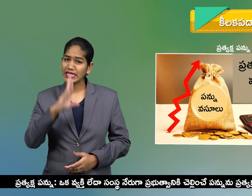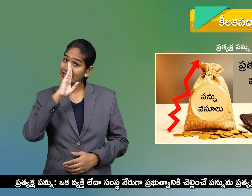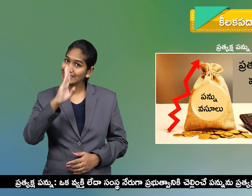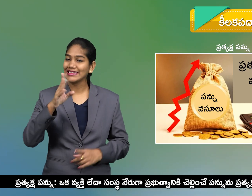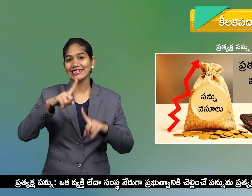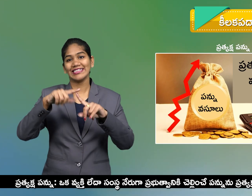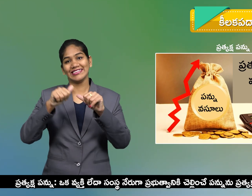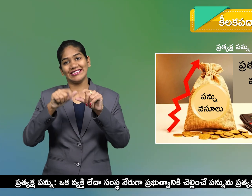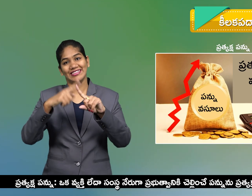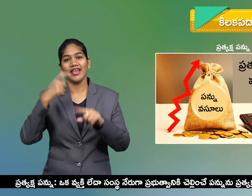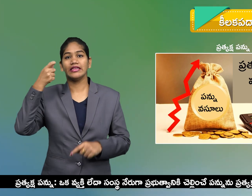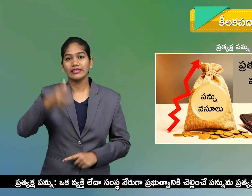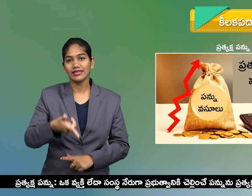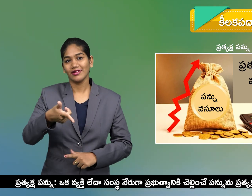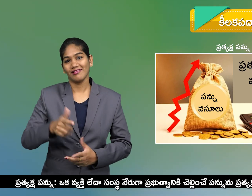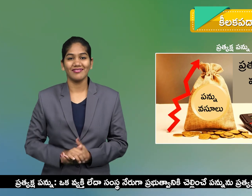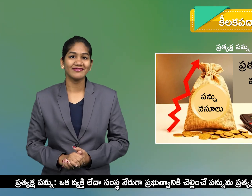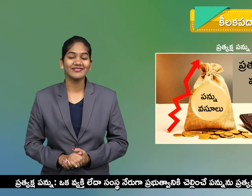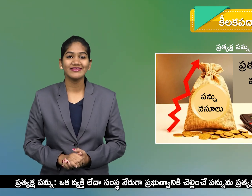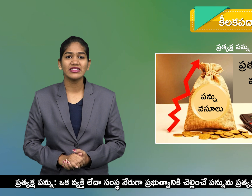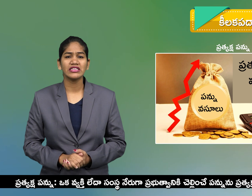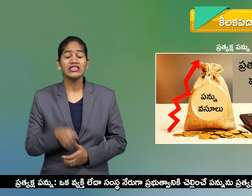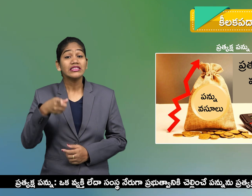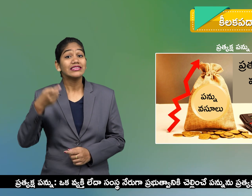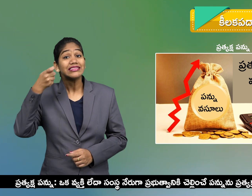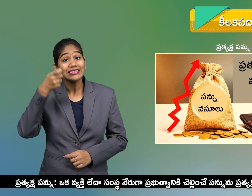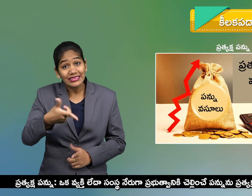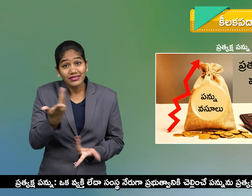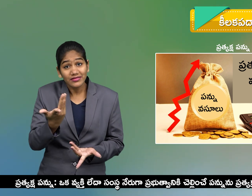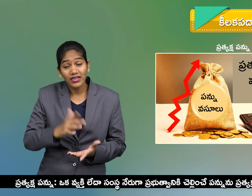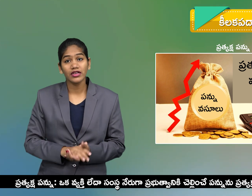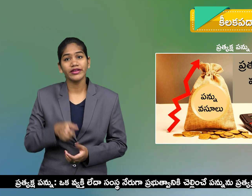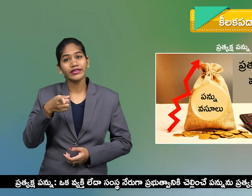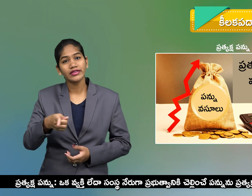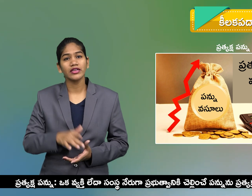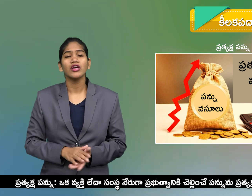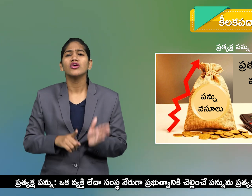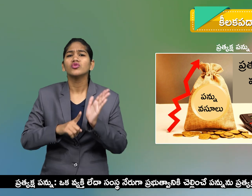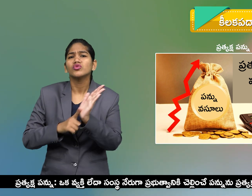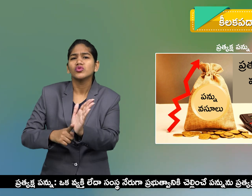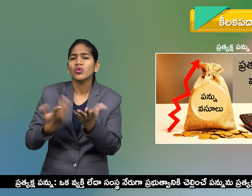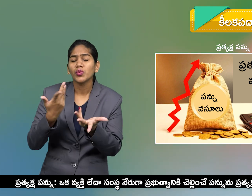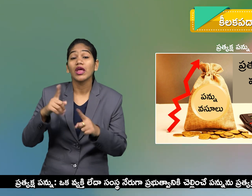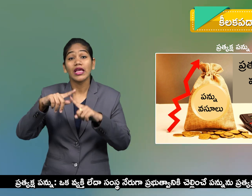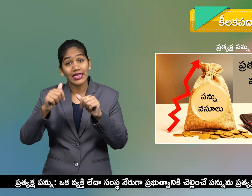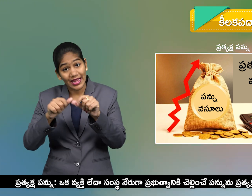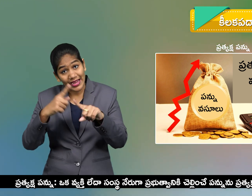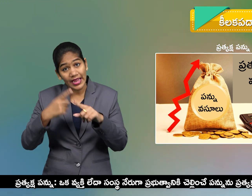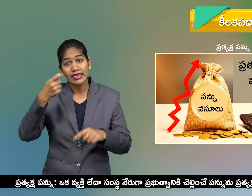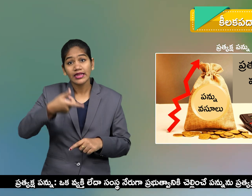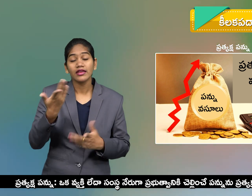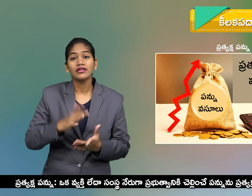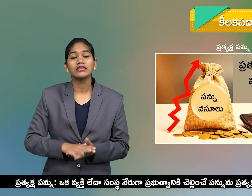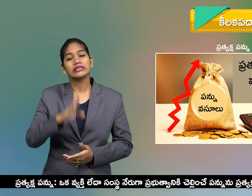మూడు. ప్రత్యక్ష పన్ను. ఒక వ్యక్తి లేదా సంస్థ నేరుగా ప్రభుత్వానికి చెల్లించే పన్నును